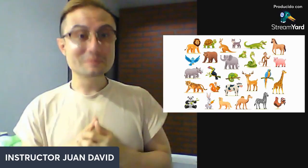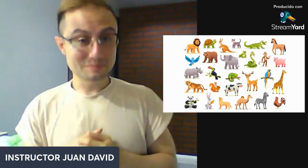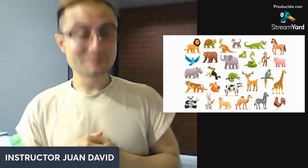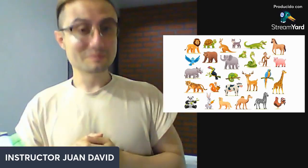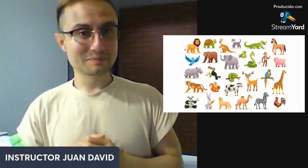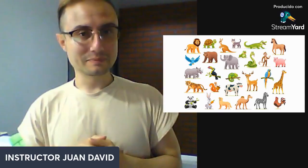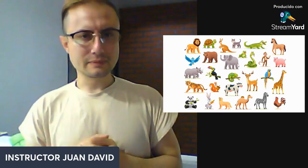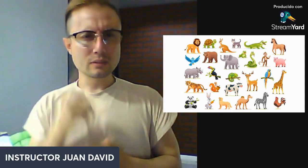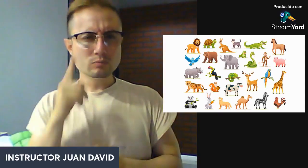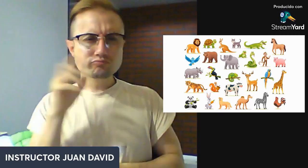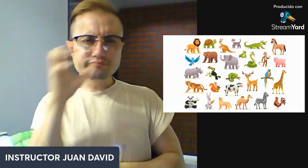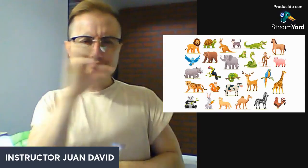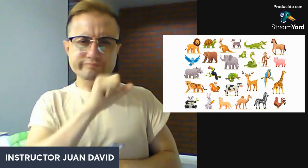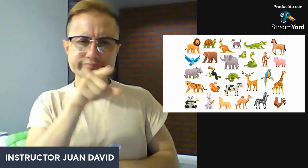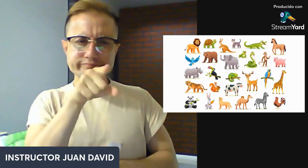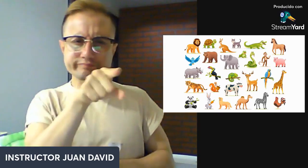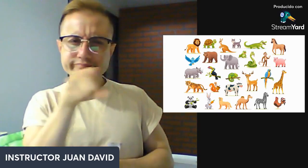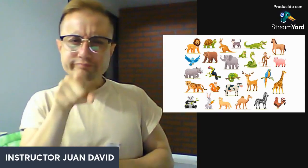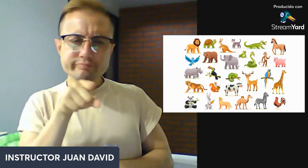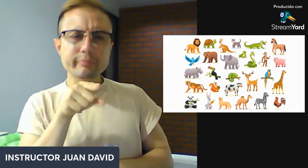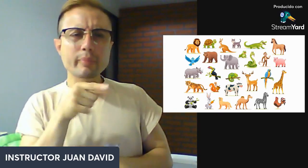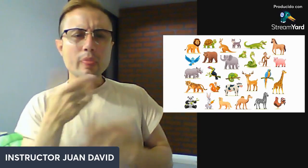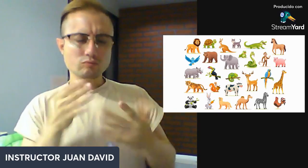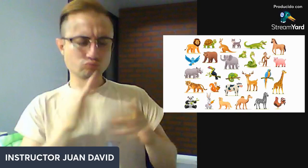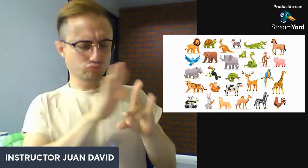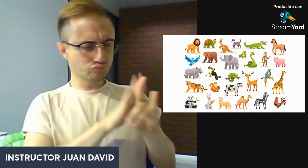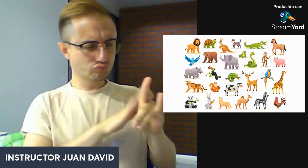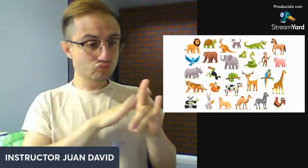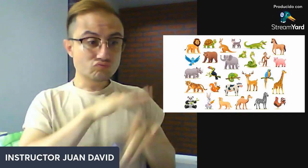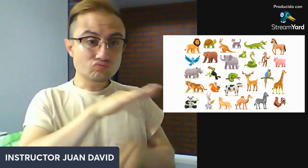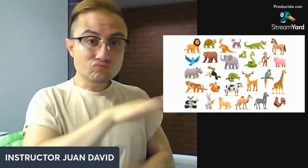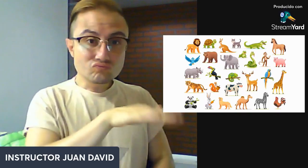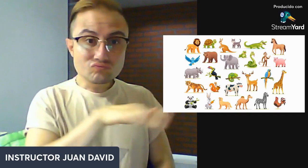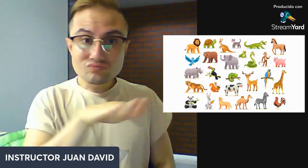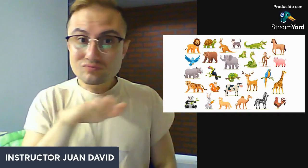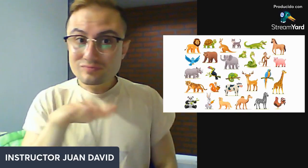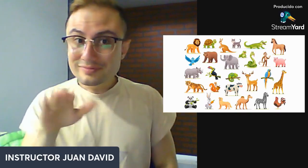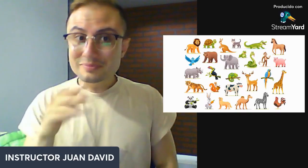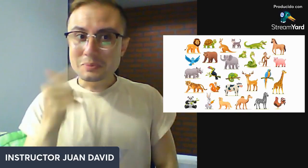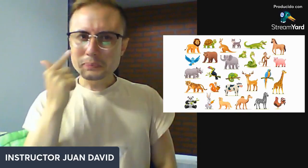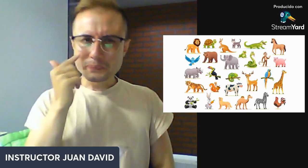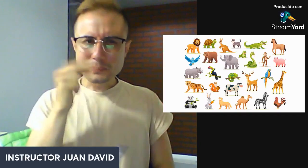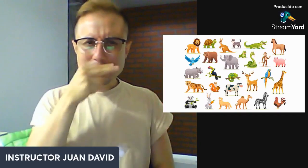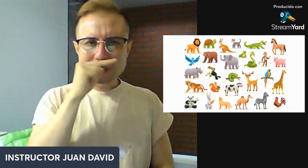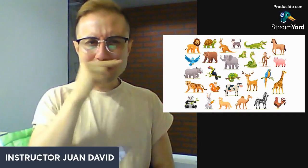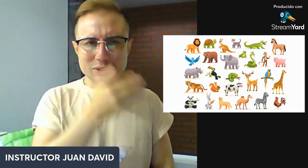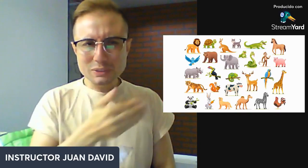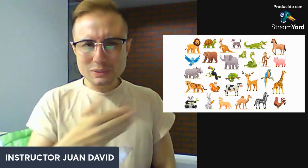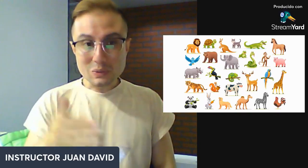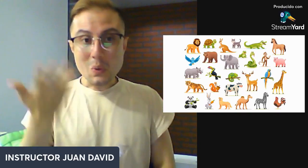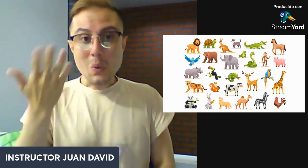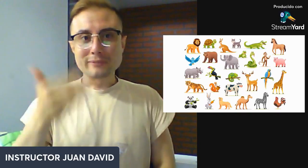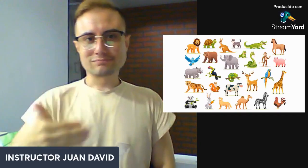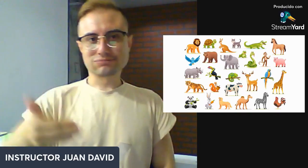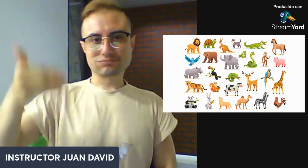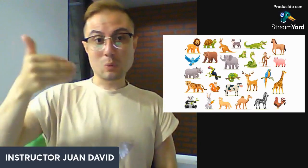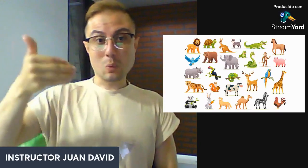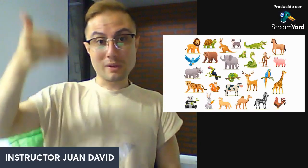¿Sí? Ahí están las dos. Y bueno, si ustedes se dan cuenta, los animales domésticos, pues son